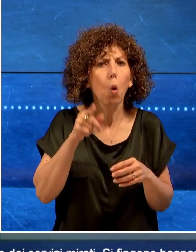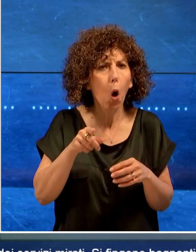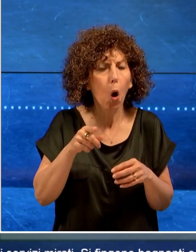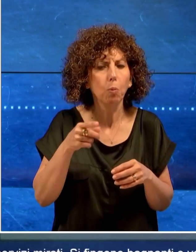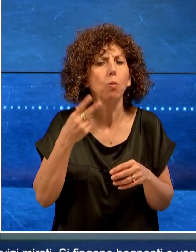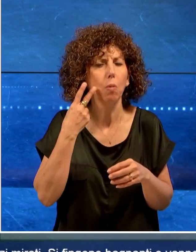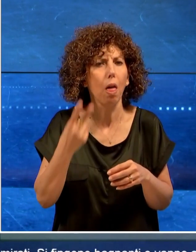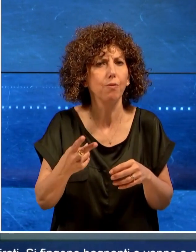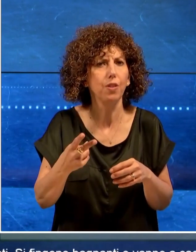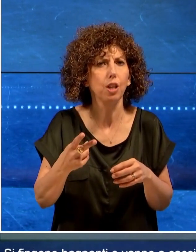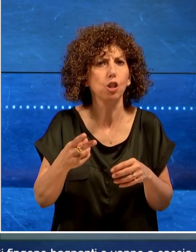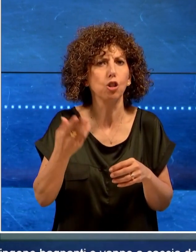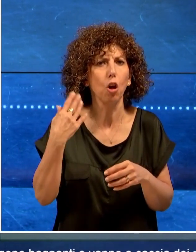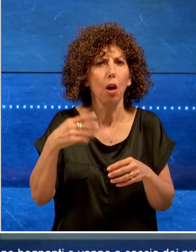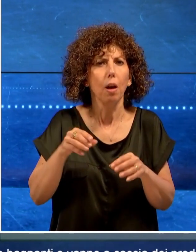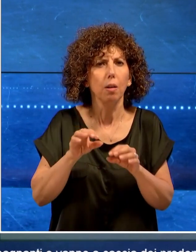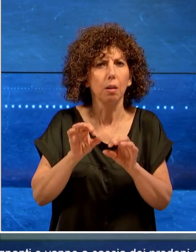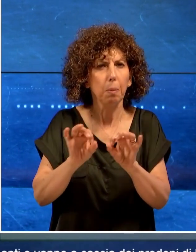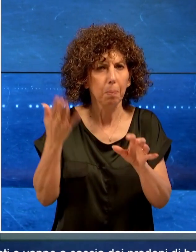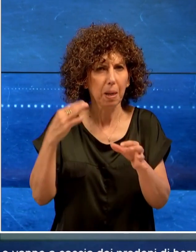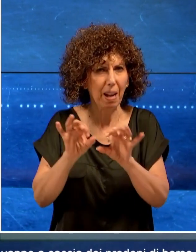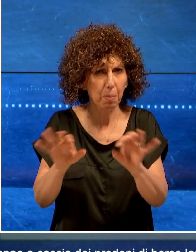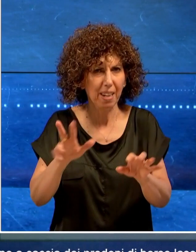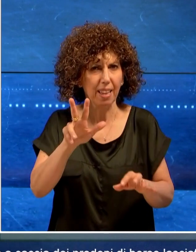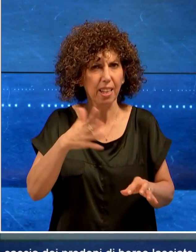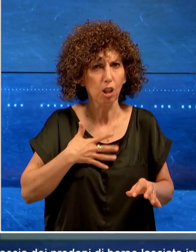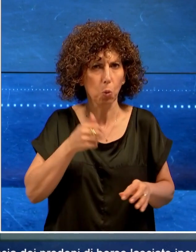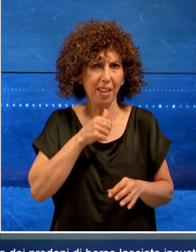libertà un trentacinquenne di